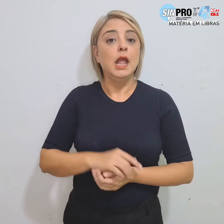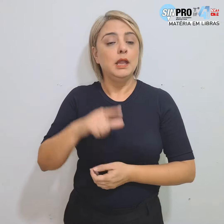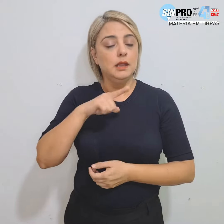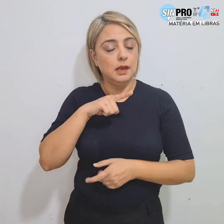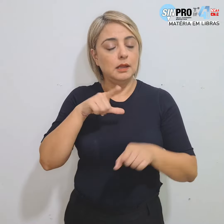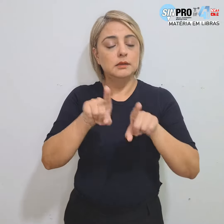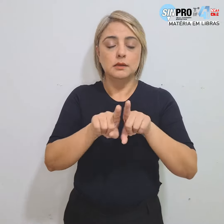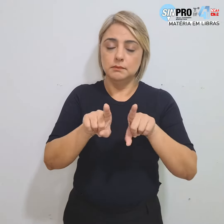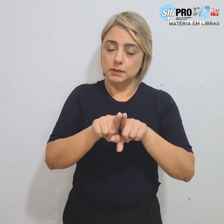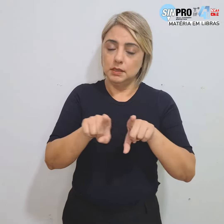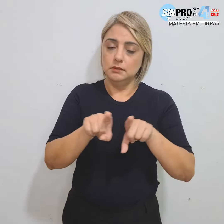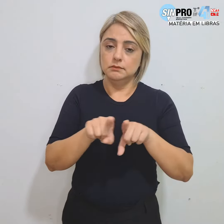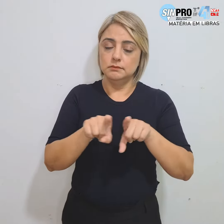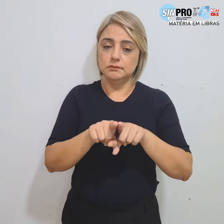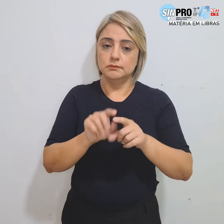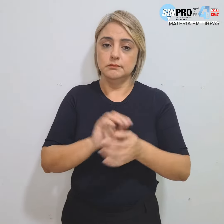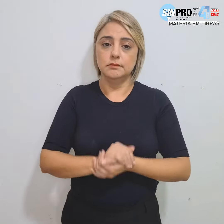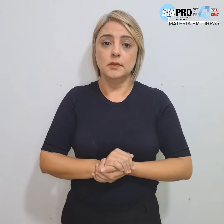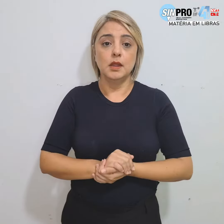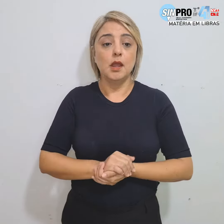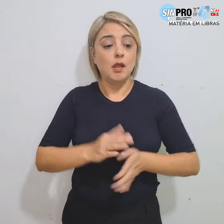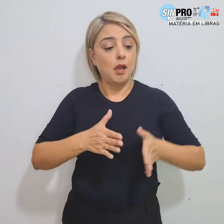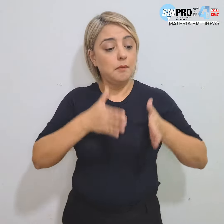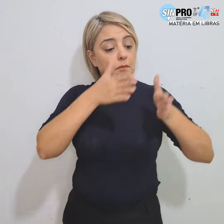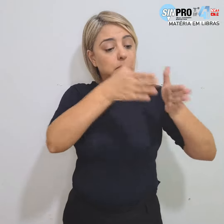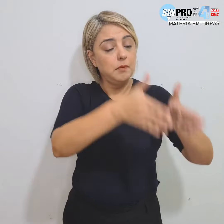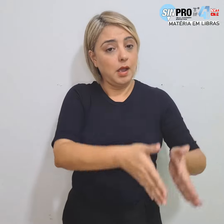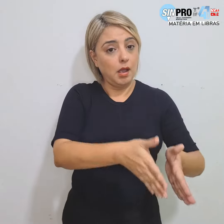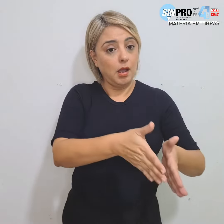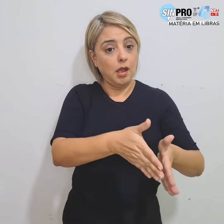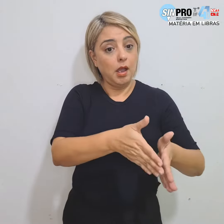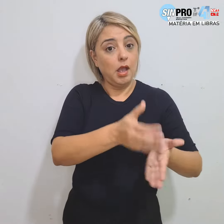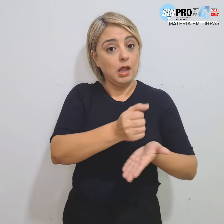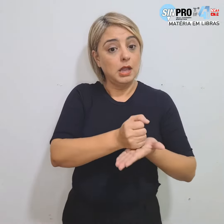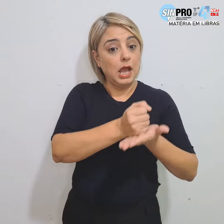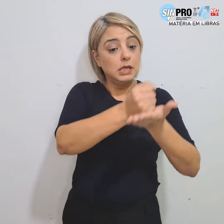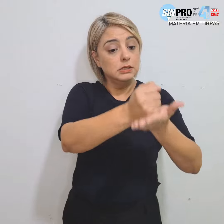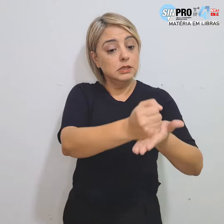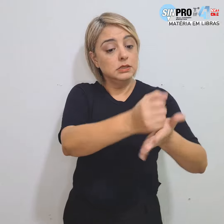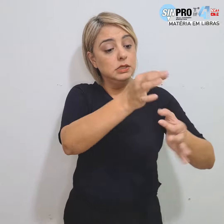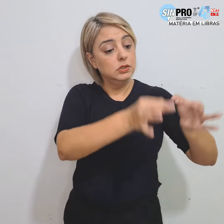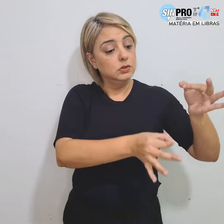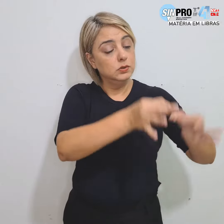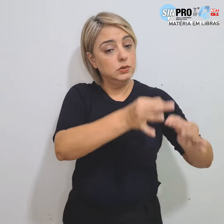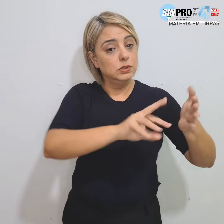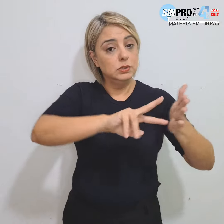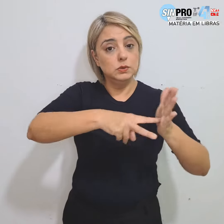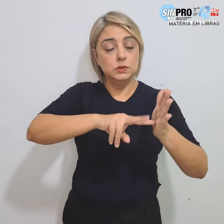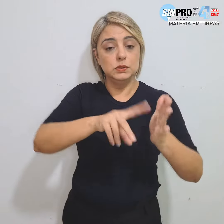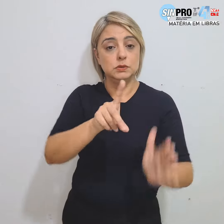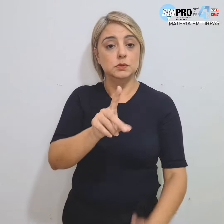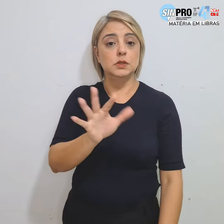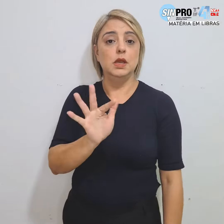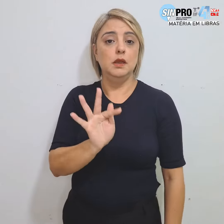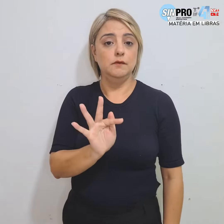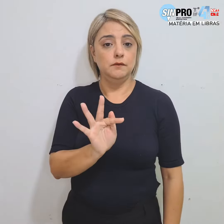com a participação da assessoria jurídica do SimproDF para